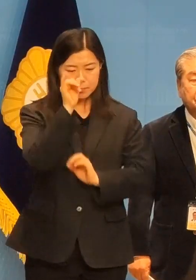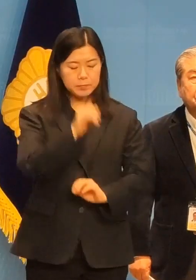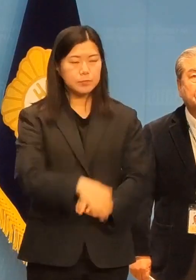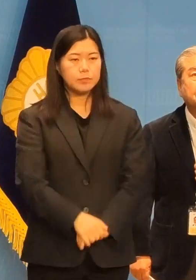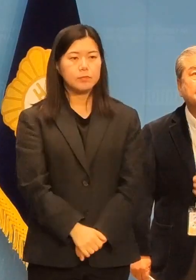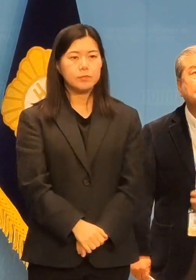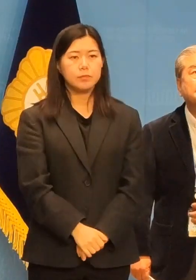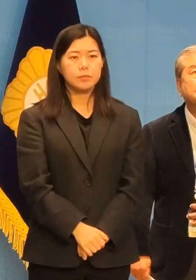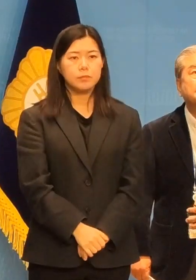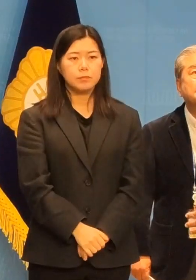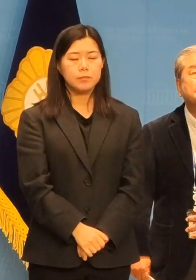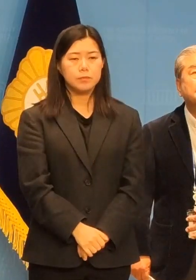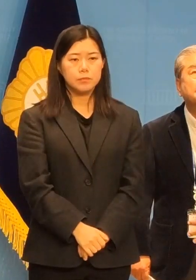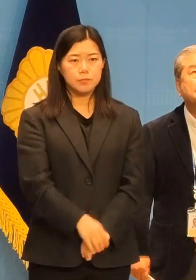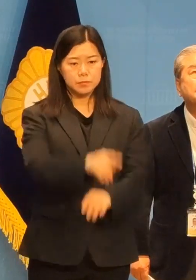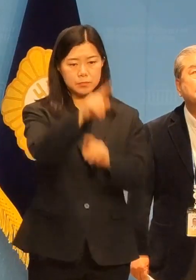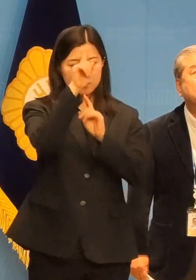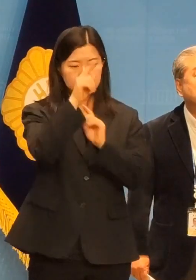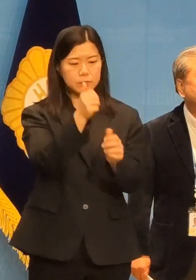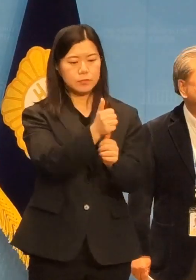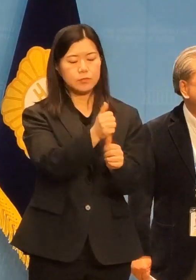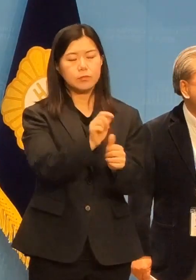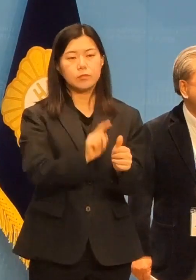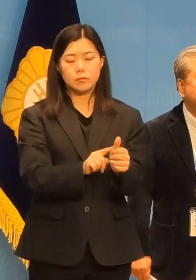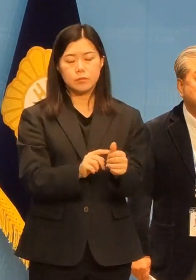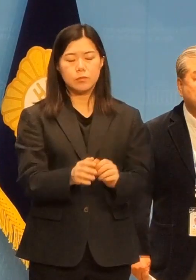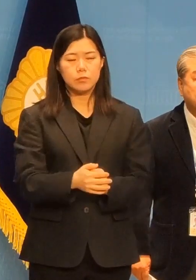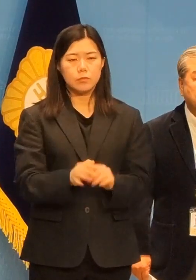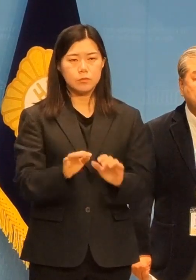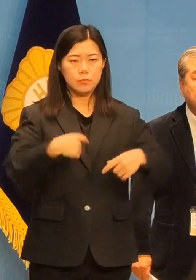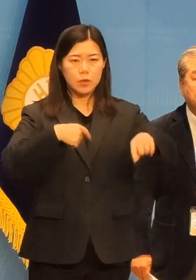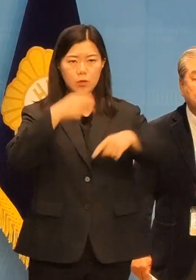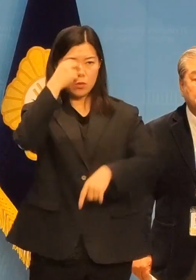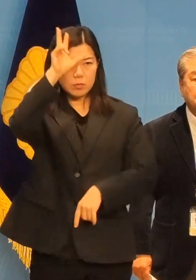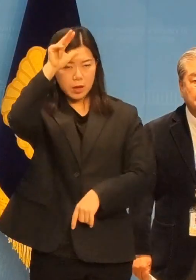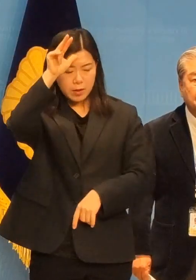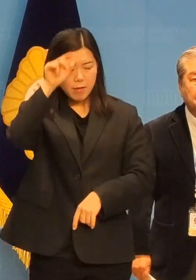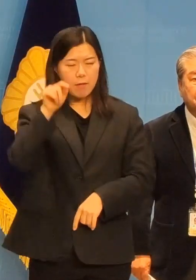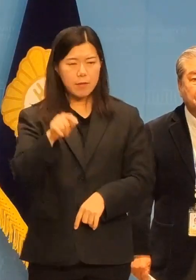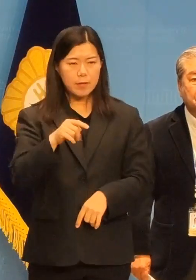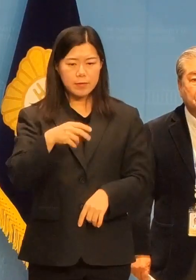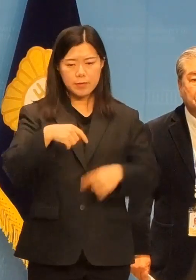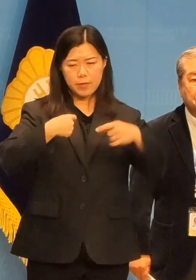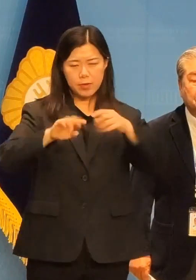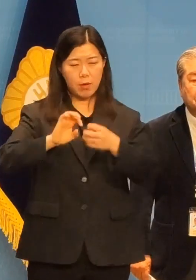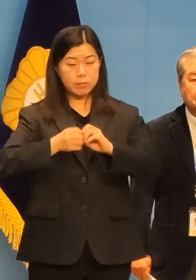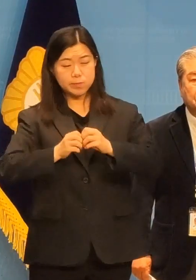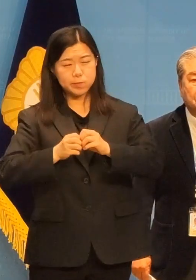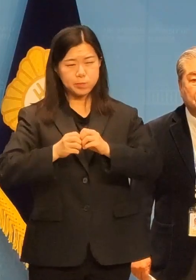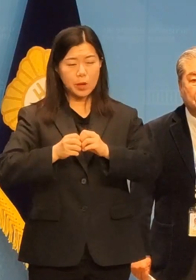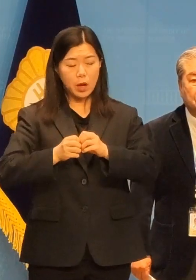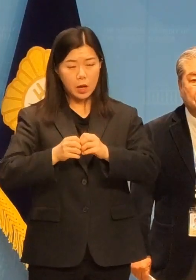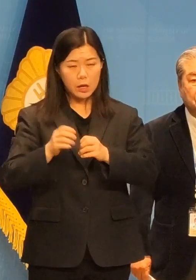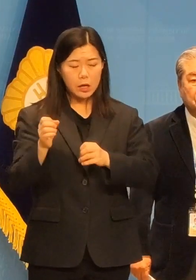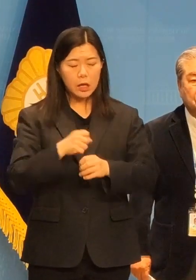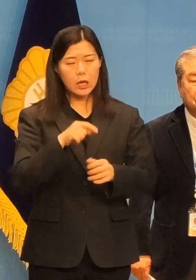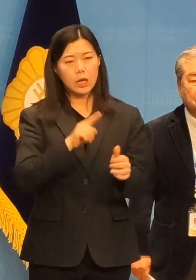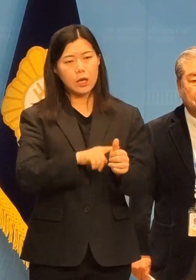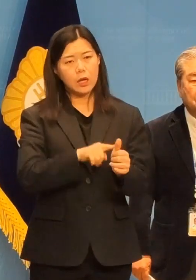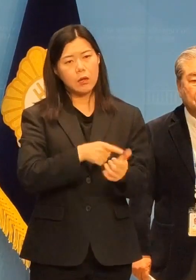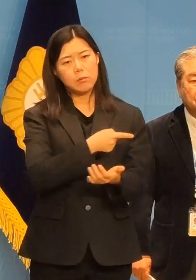있습니다. 이화영 부지사는 그 정치 검찰의 정치 공작에 의해서 희생된